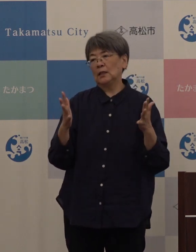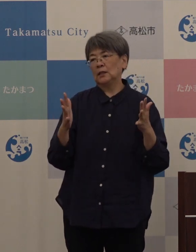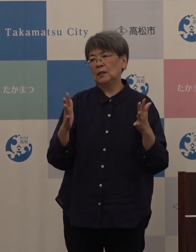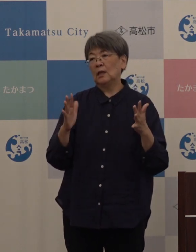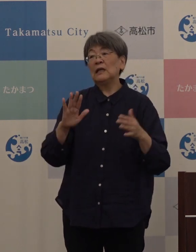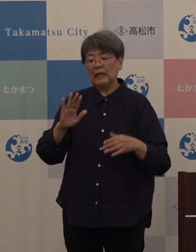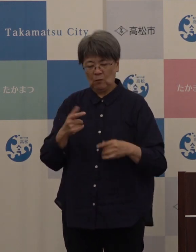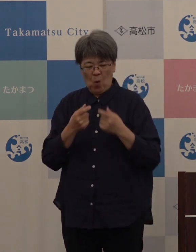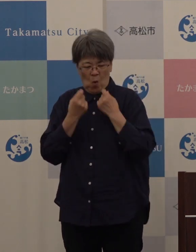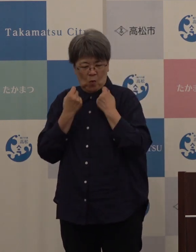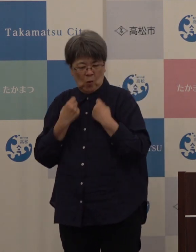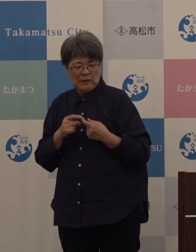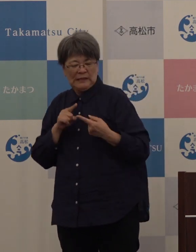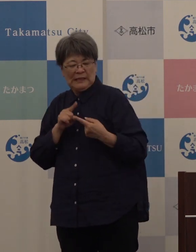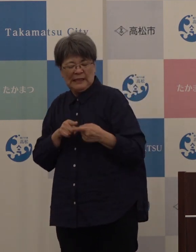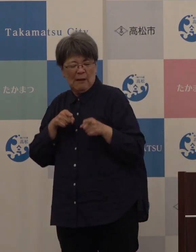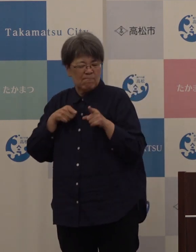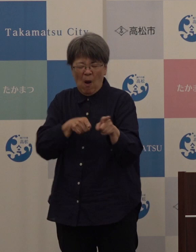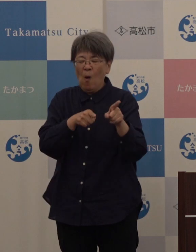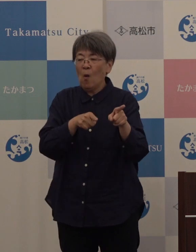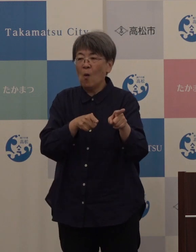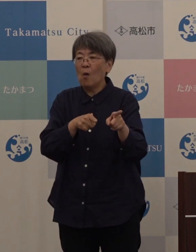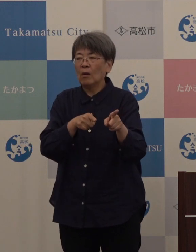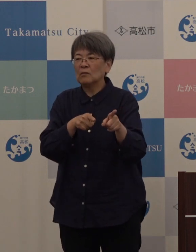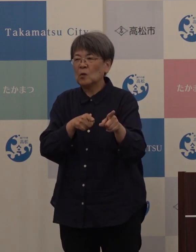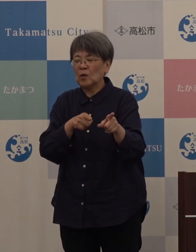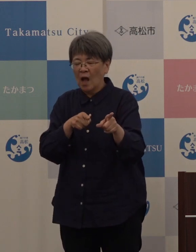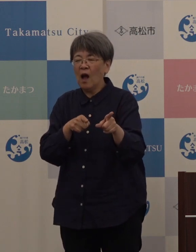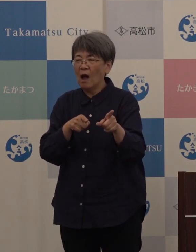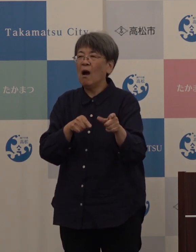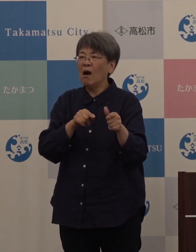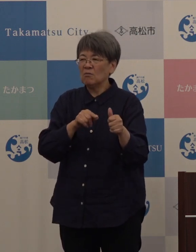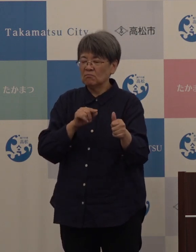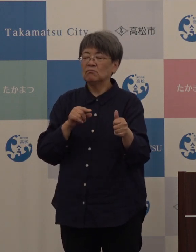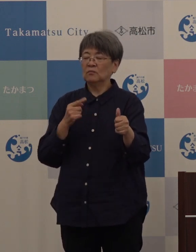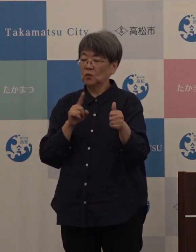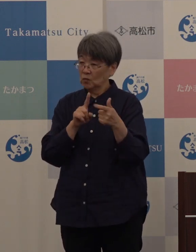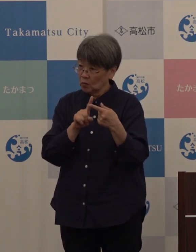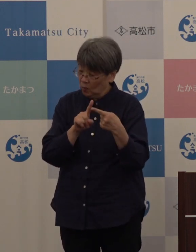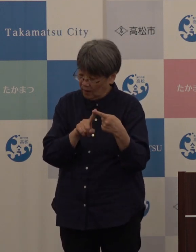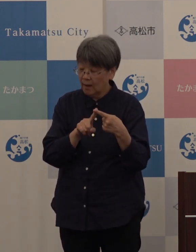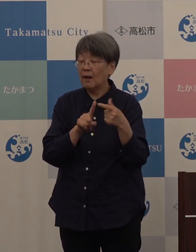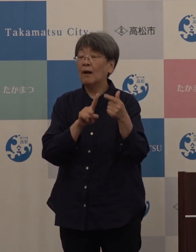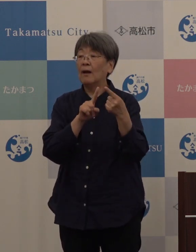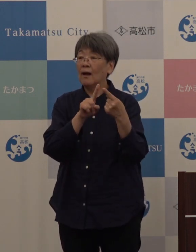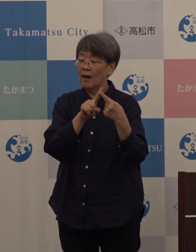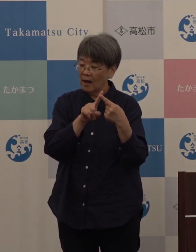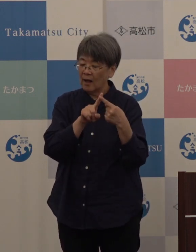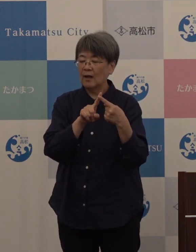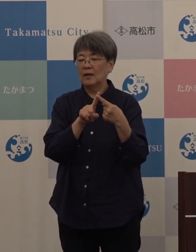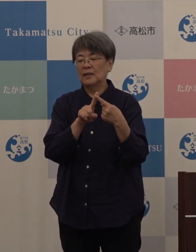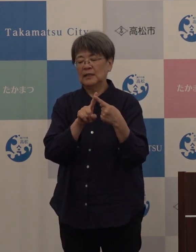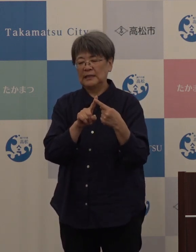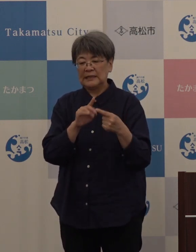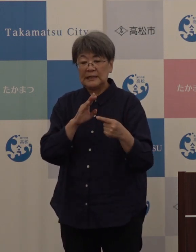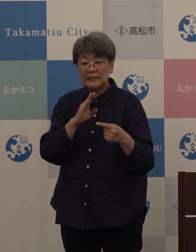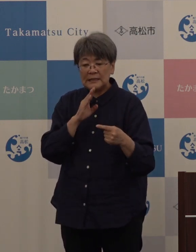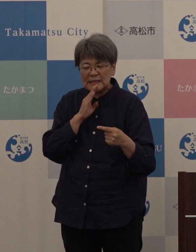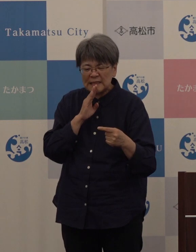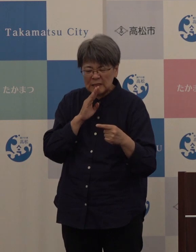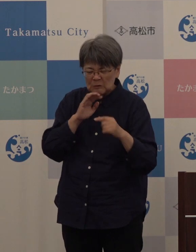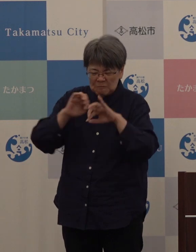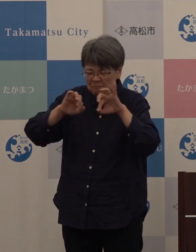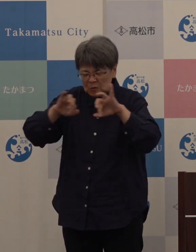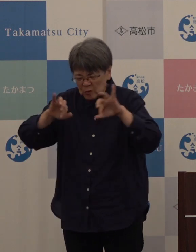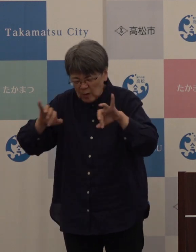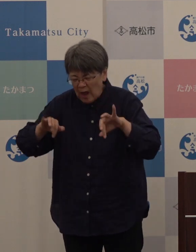個人的な攻撃的な発言とか、あるいは嘘、まあ、こういった事実関係はちょ